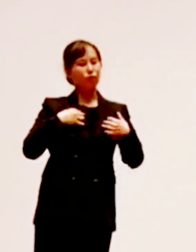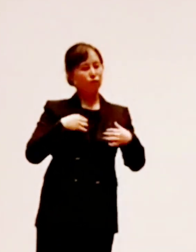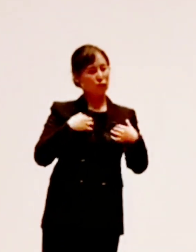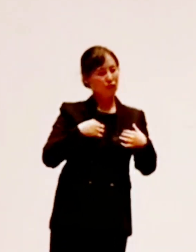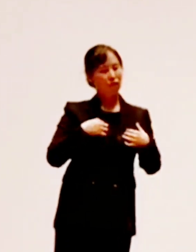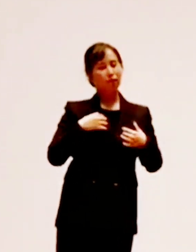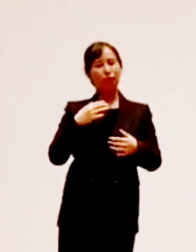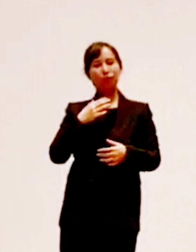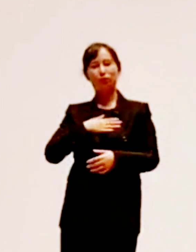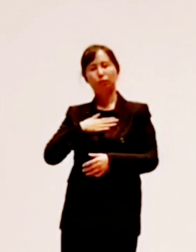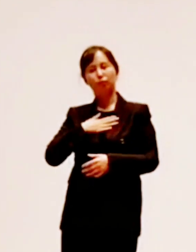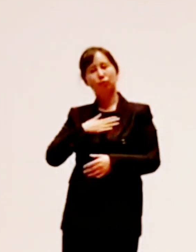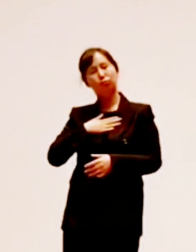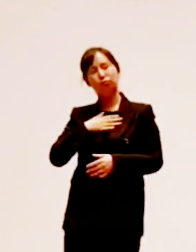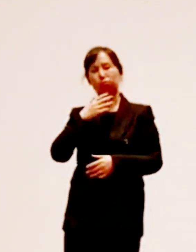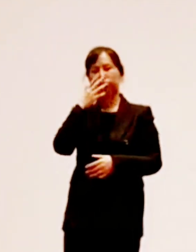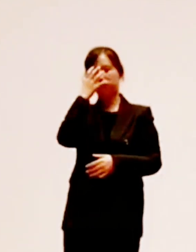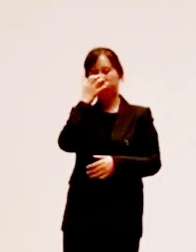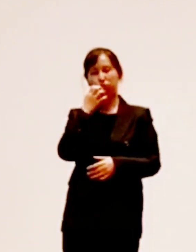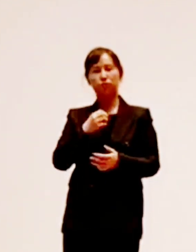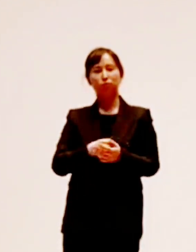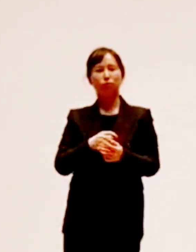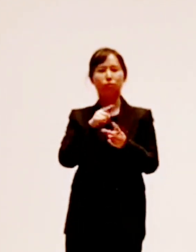또 슬퍼질 수도 있습니다.